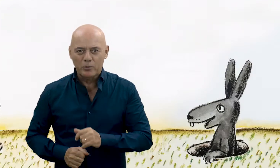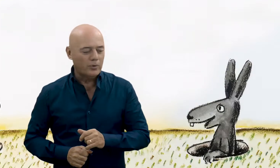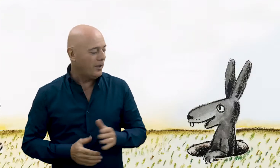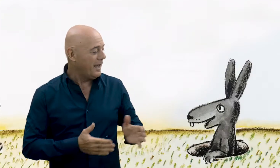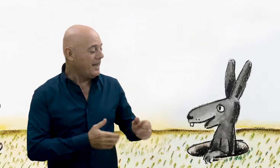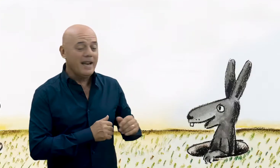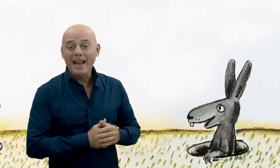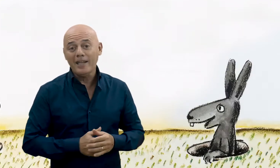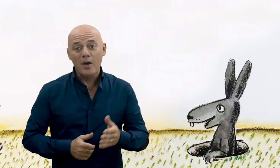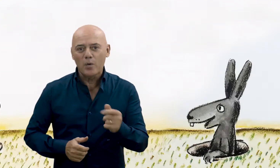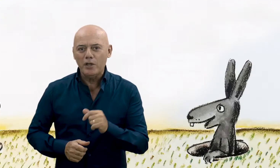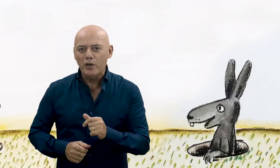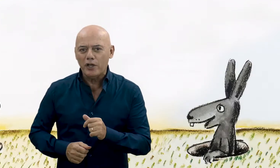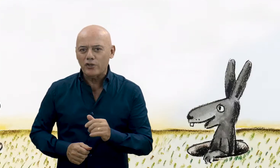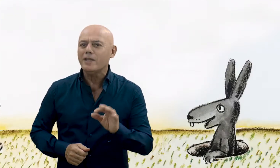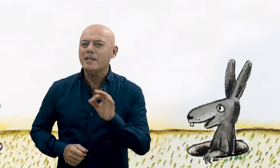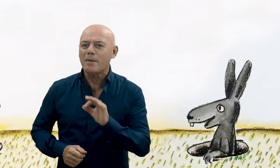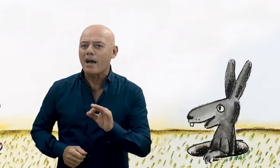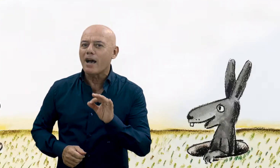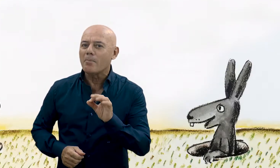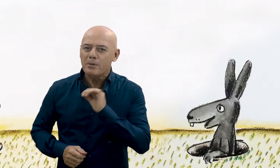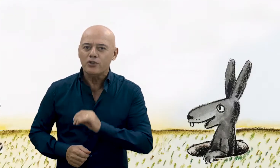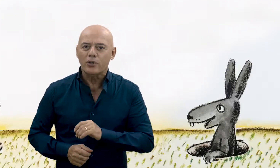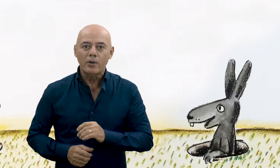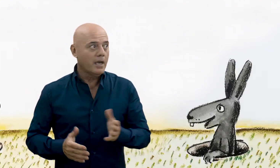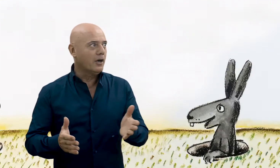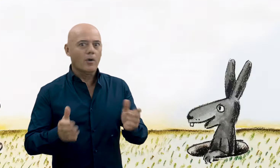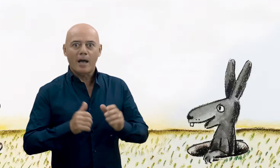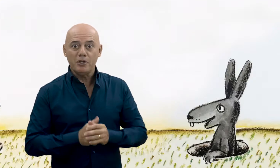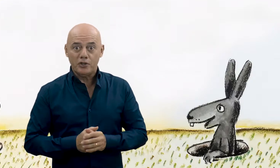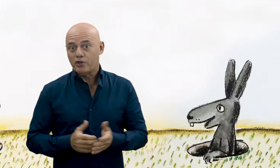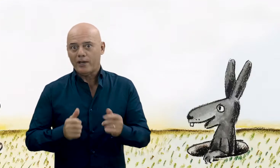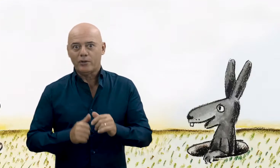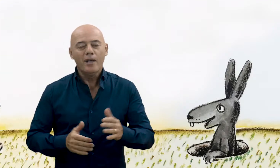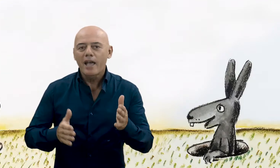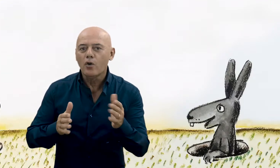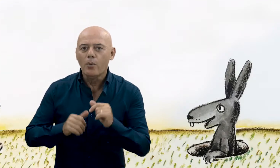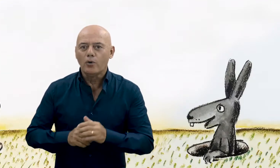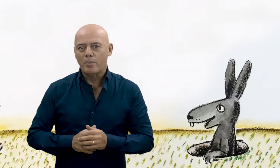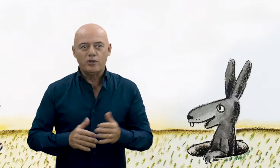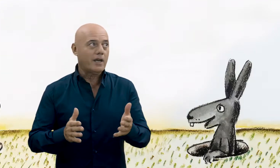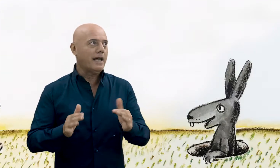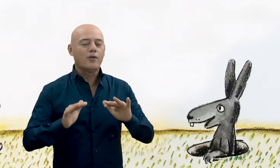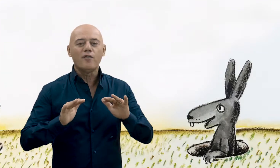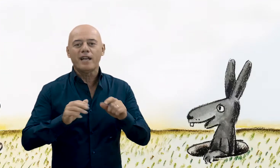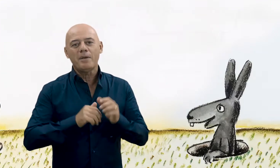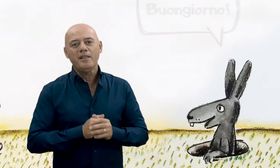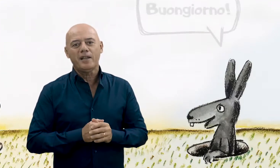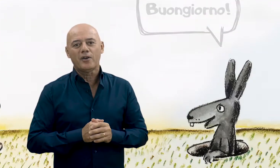Bruno, e nell'altra un coniglio grigio che si chiamava Bigio. Erano amici, certo, erano molto amici, andavano veramente